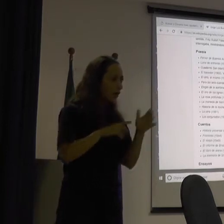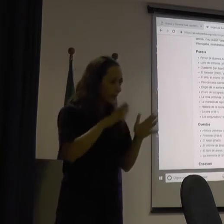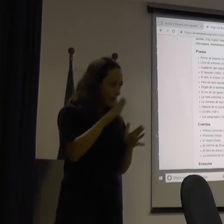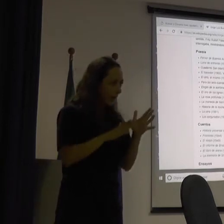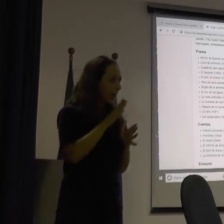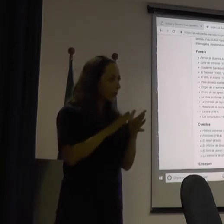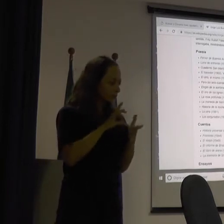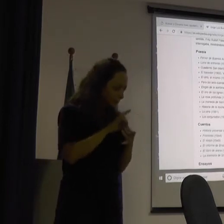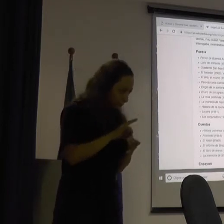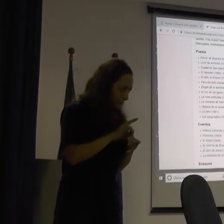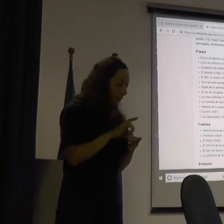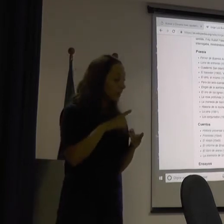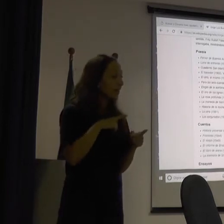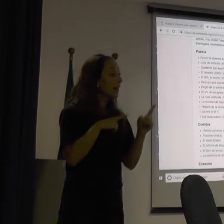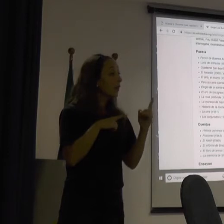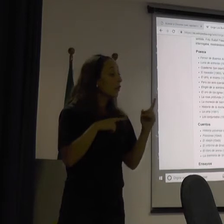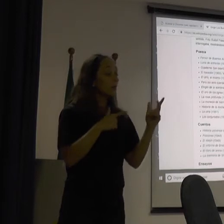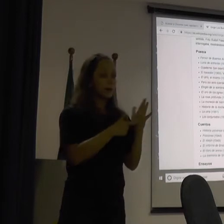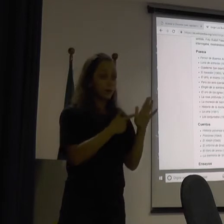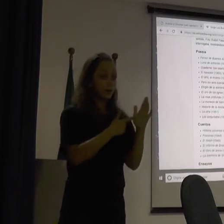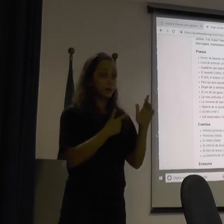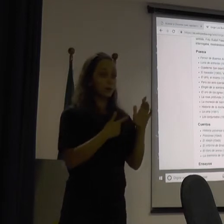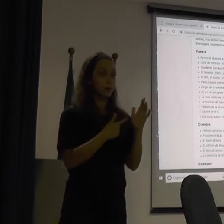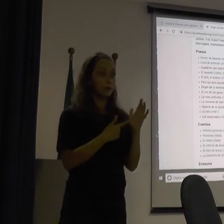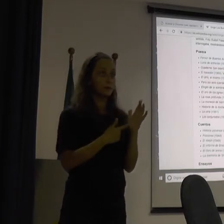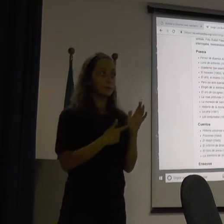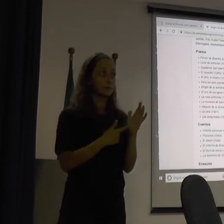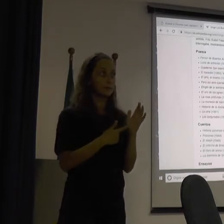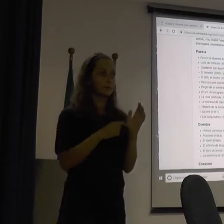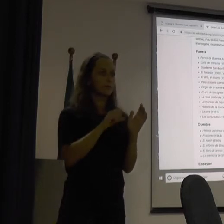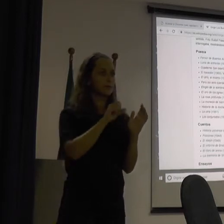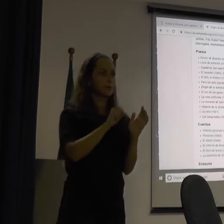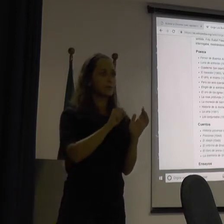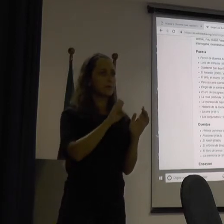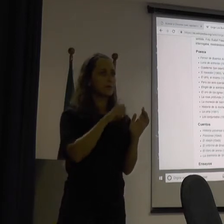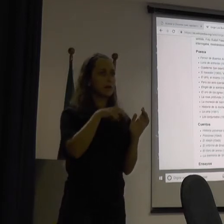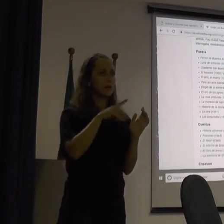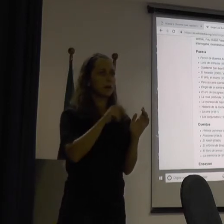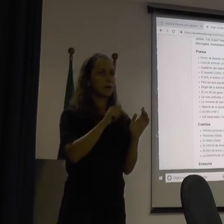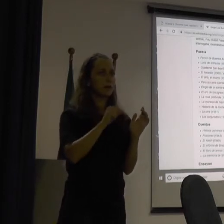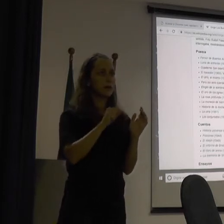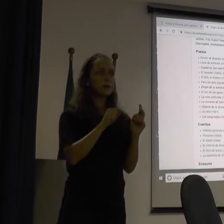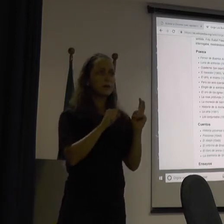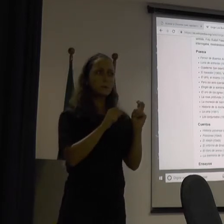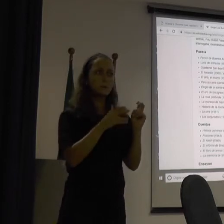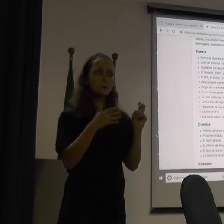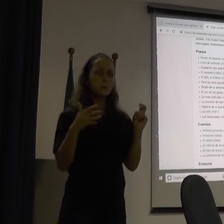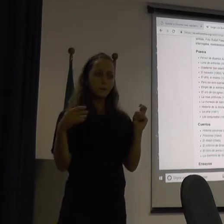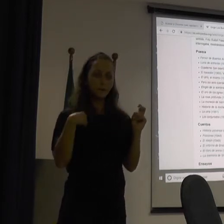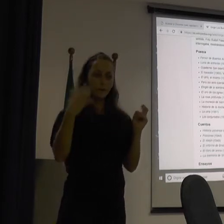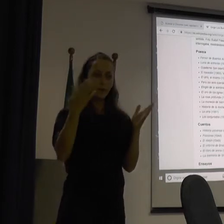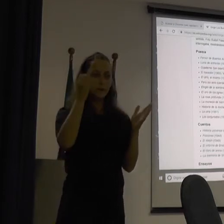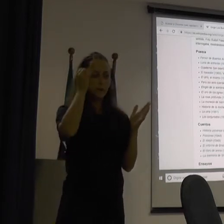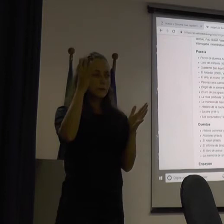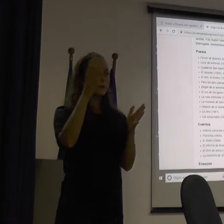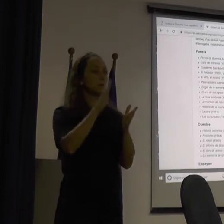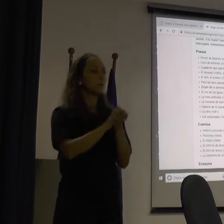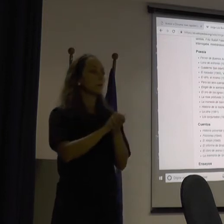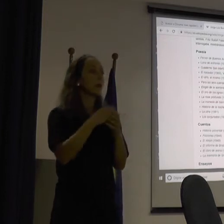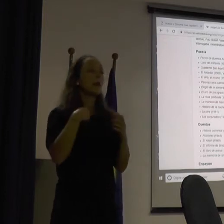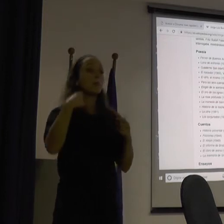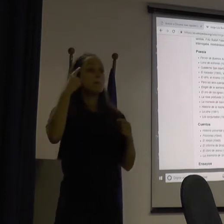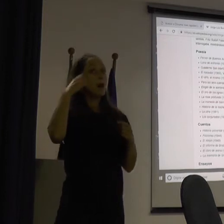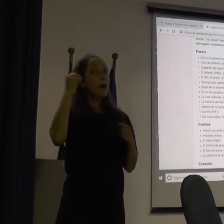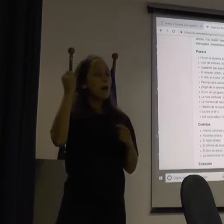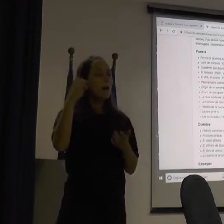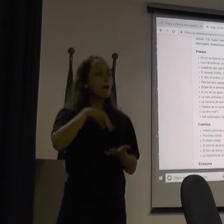Sendas de... alguma coisa, esqueci o nome agora. Então veio isso, me chamou a atenção o seguinte, falei, eu quero fazer tipo uma conversa,